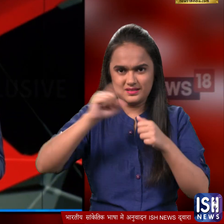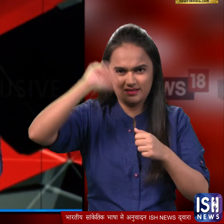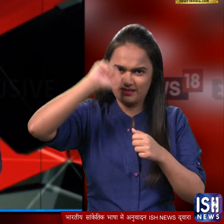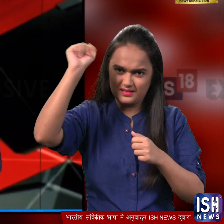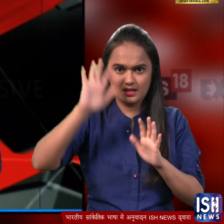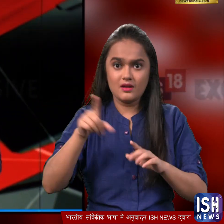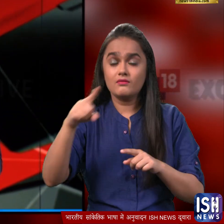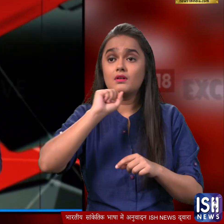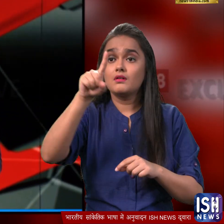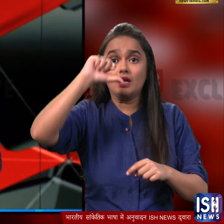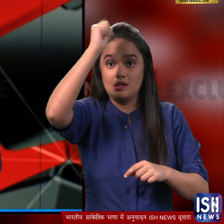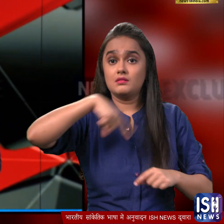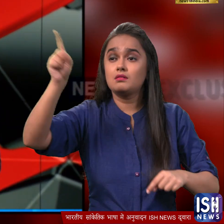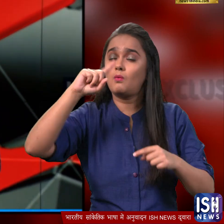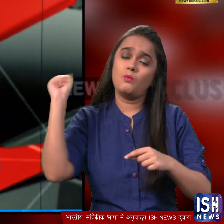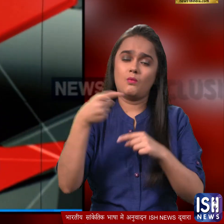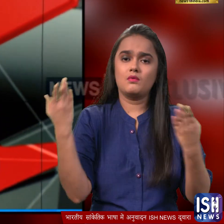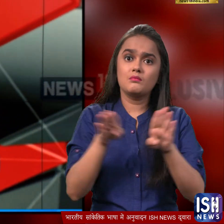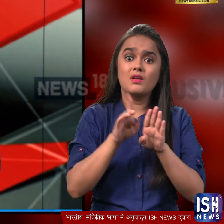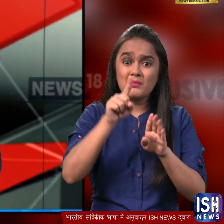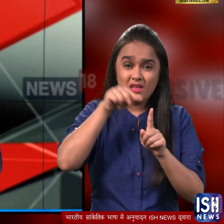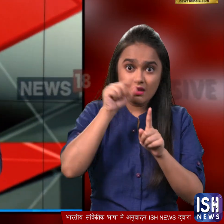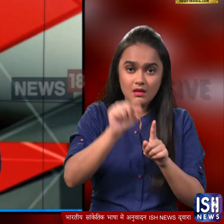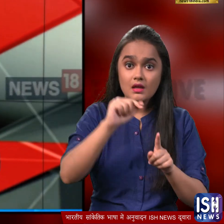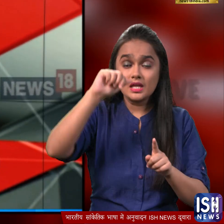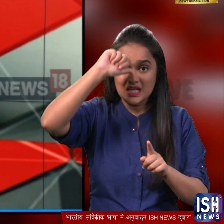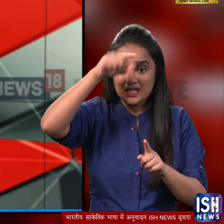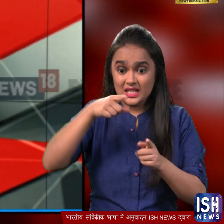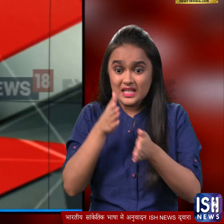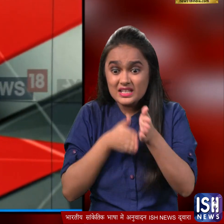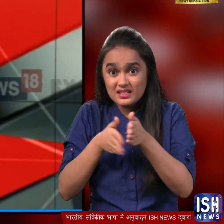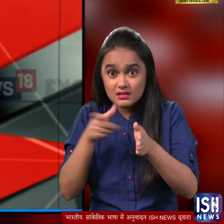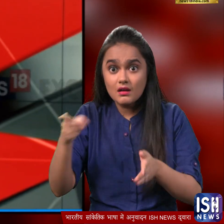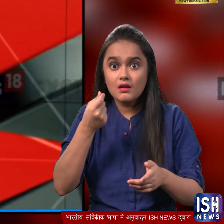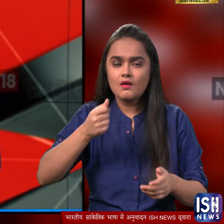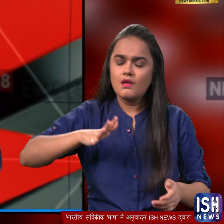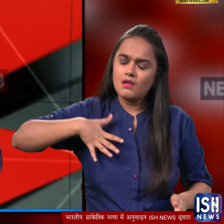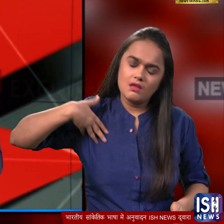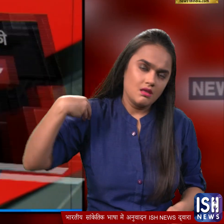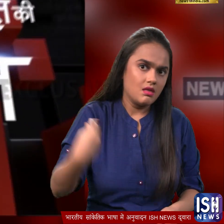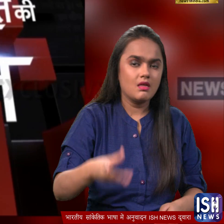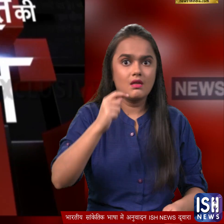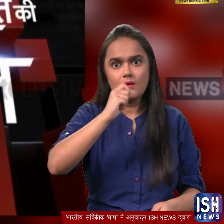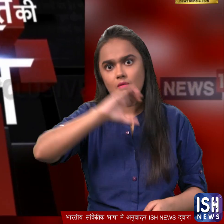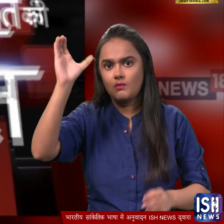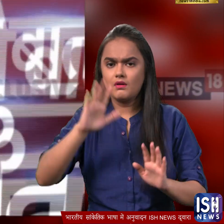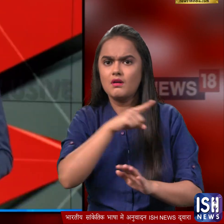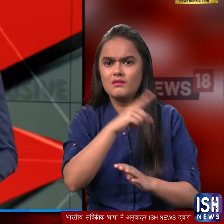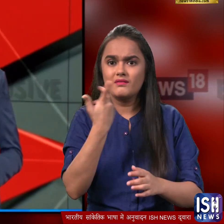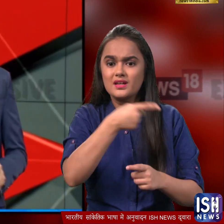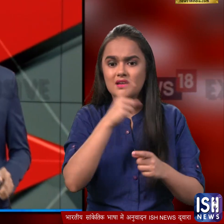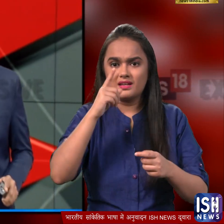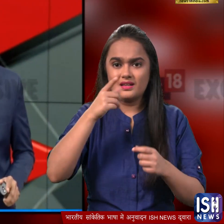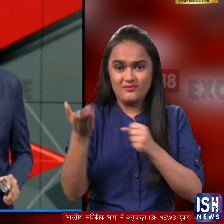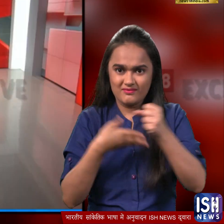कर रहे किसान संगठनों की ओर से बुलाए गए बंद और प्रदर्शनों की वजह से रेलवे को अब तक हजारों करोड़ की चपत लग चुकी है। न्यूज़ 18 के